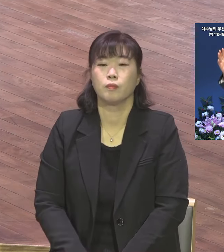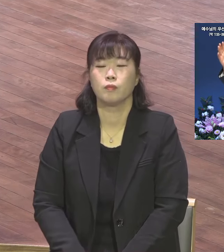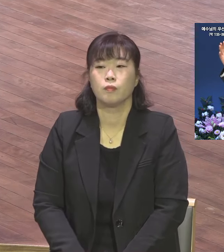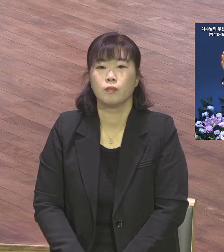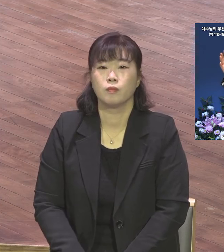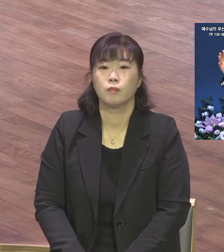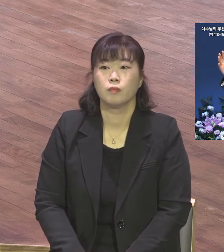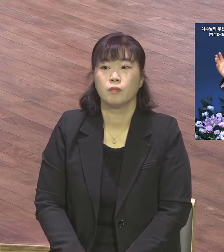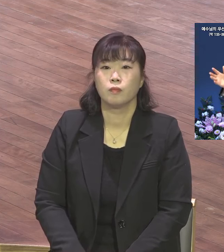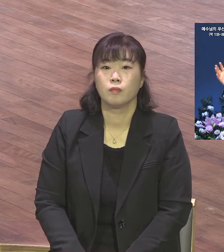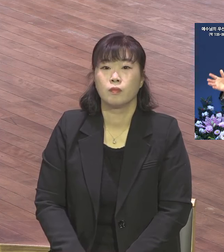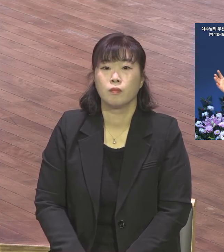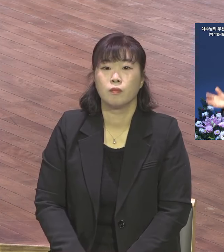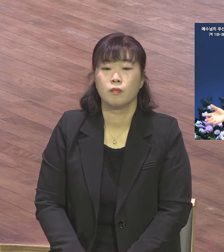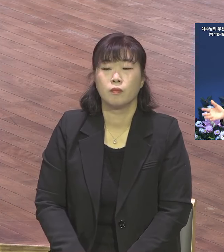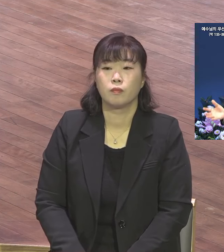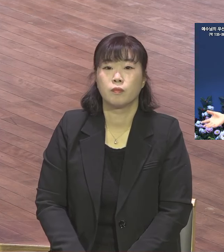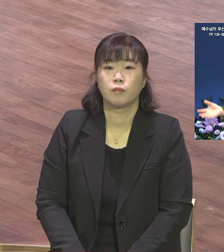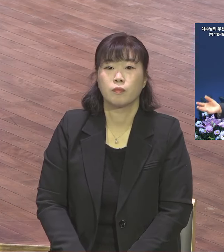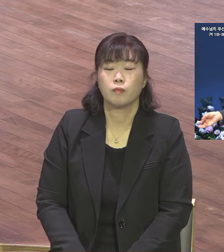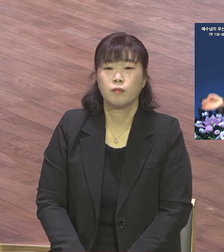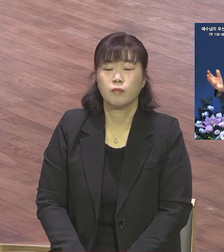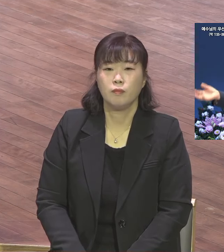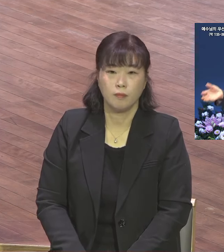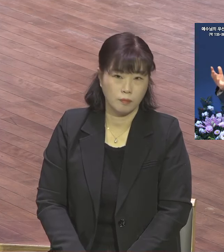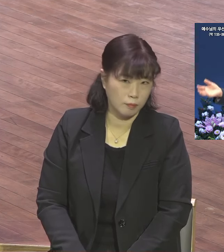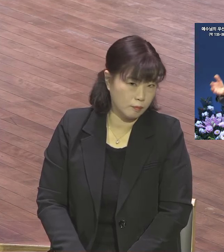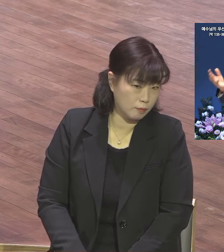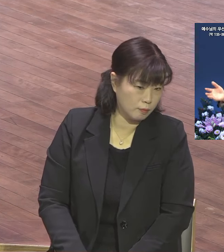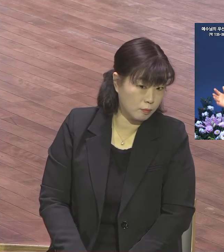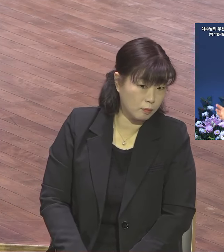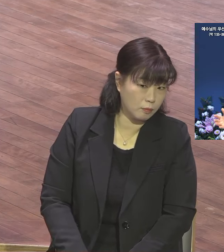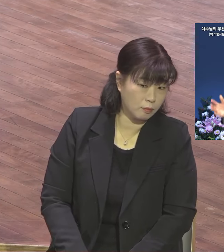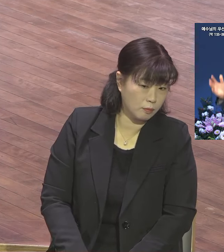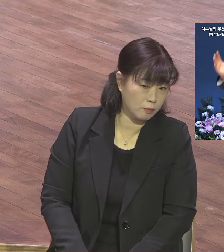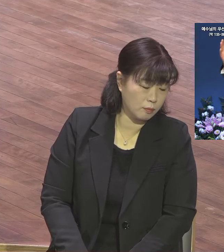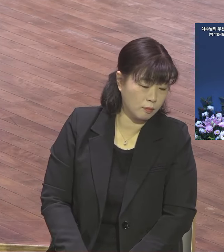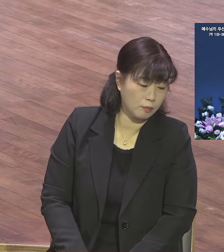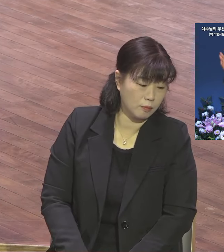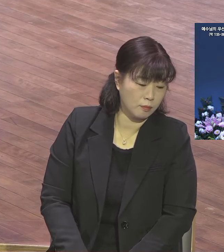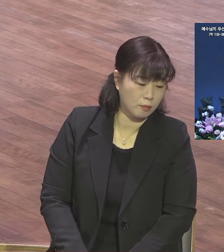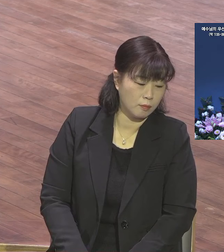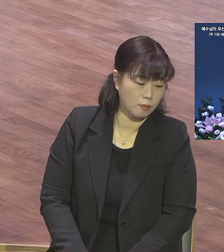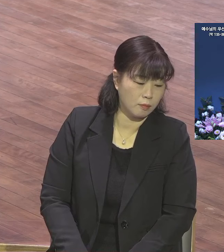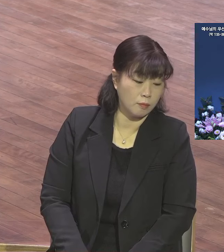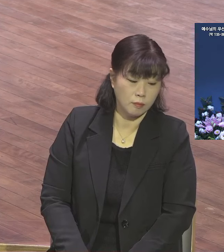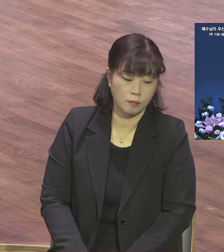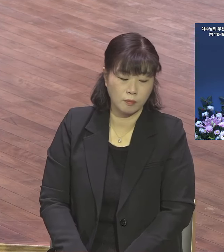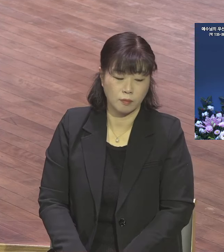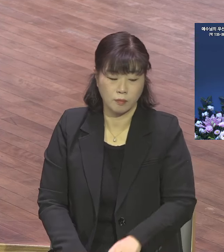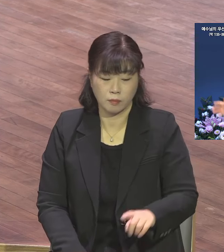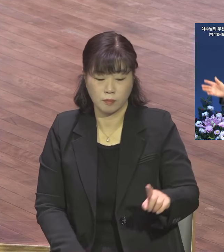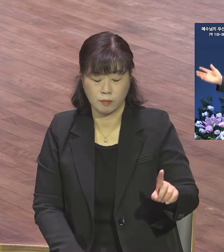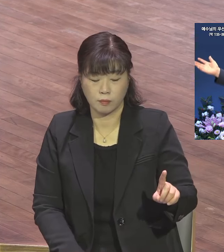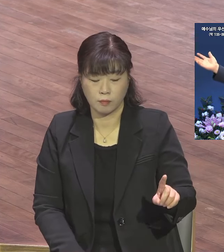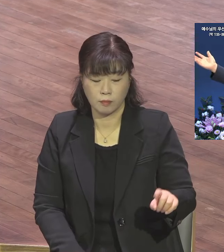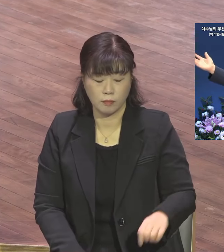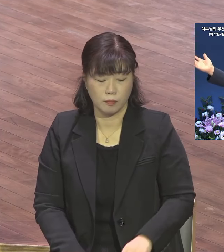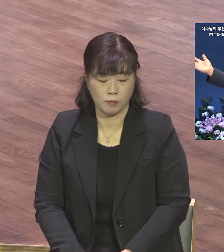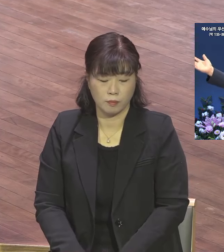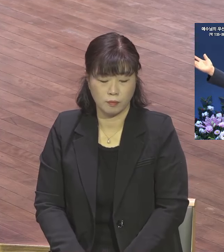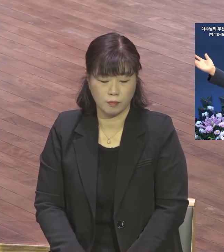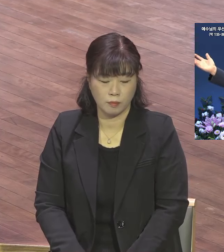자, 우리 뭐 큰 돈 안 들었지만 그 사람들이 열심히 해가지고 후원 받아가지고 멋지게 지었더라고.